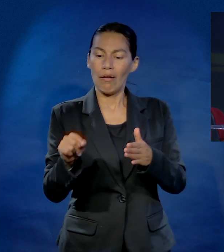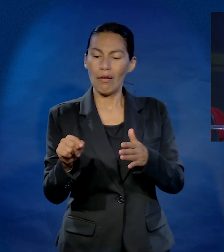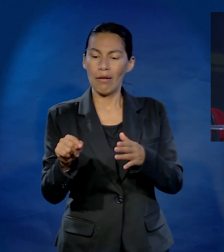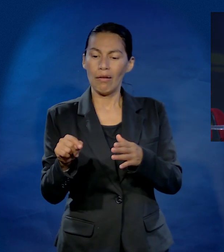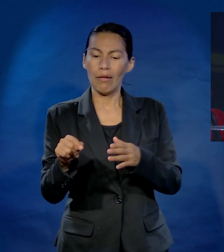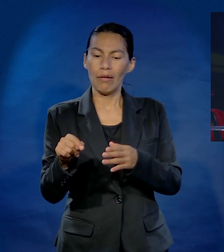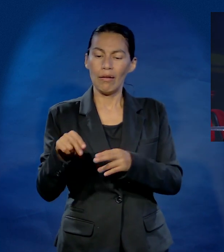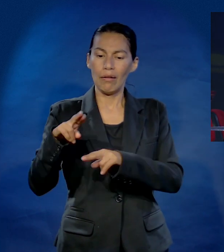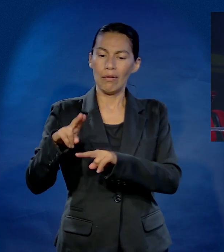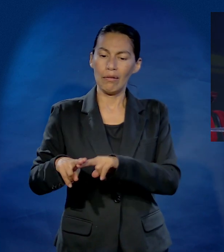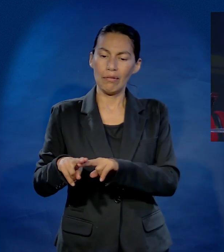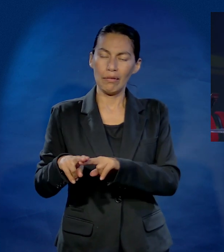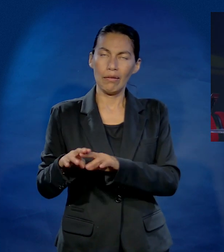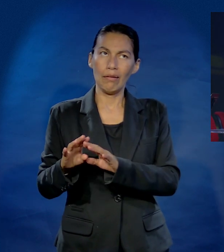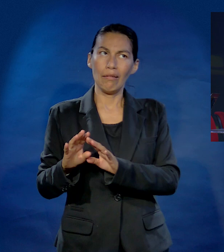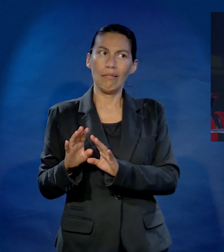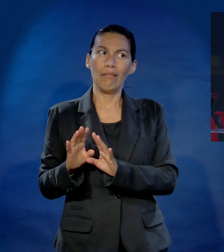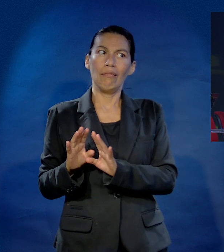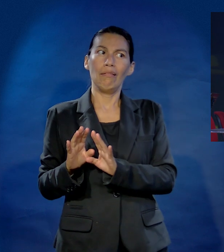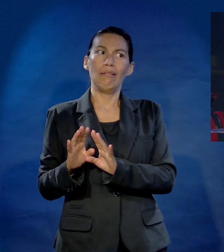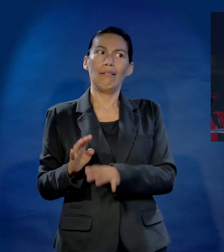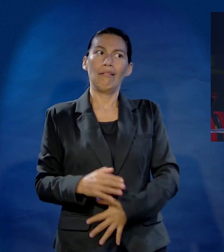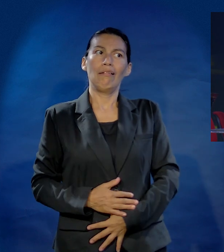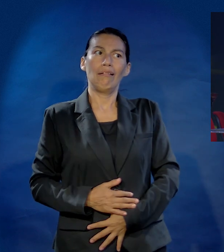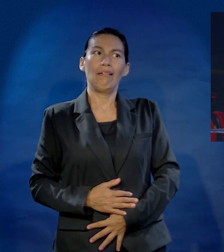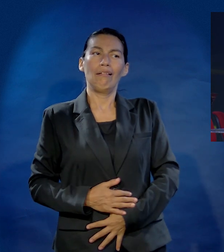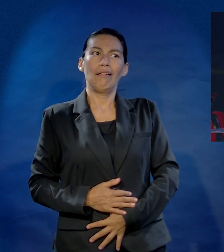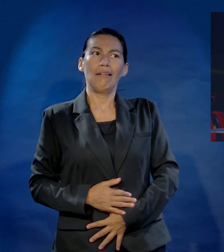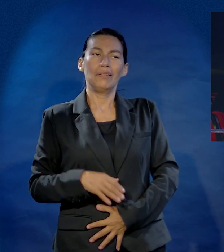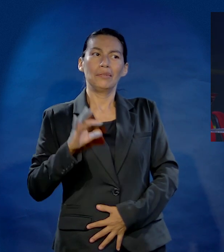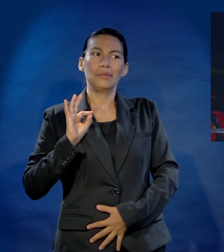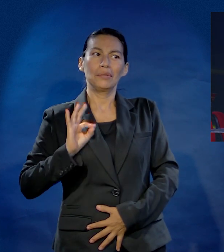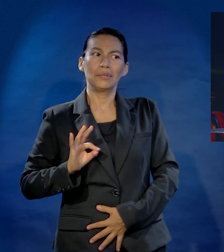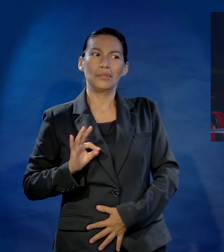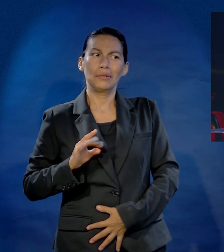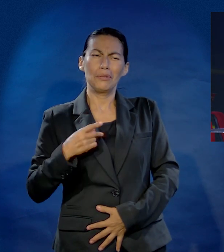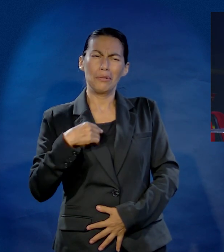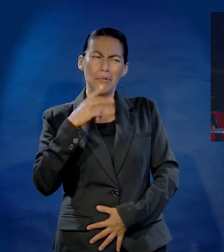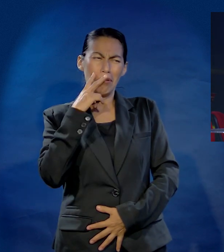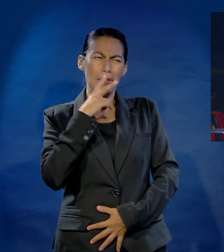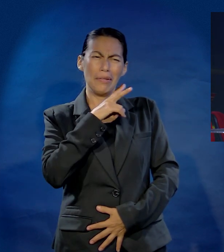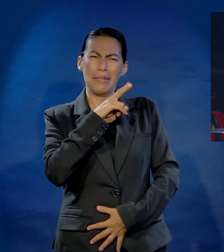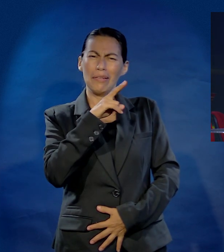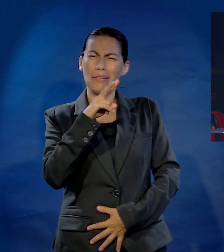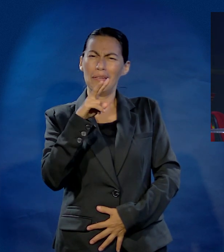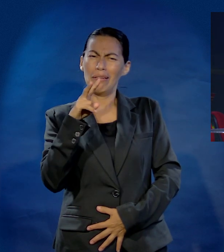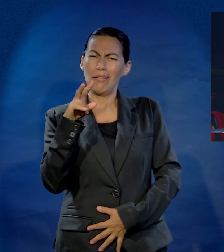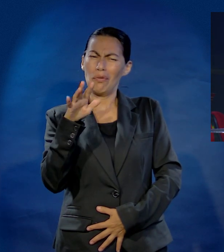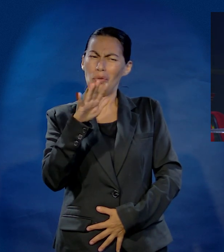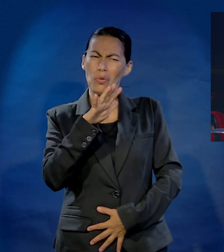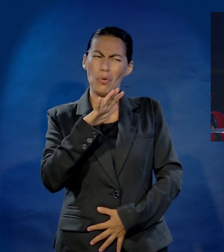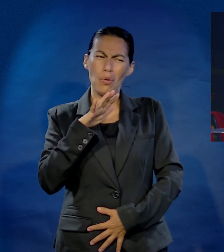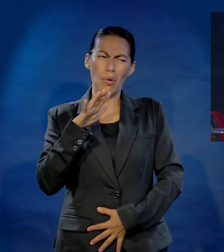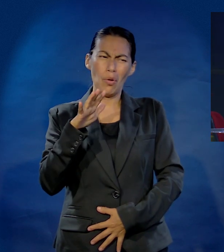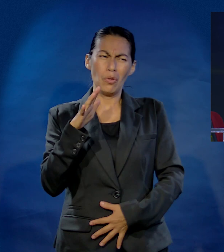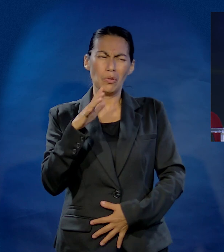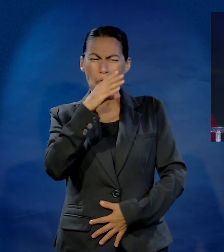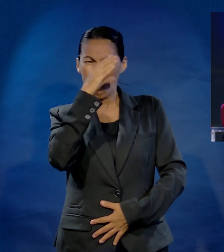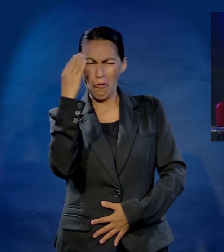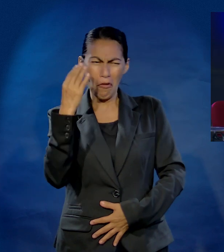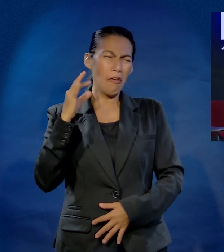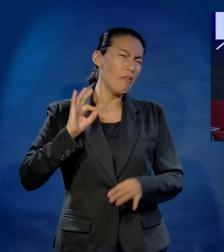externa del barco, recargándome, agarrando mi estómago para que no se moviera demasiado. Mientras miraba que los